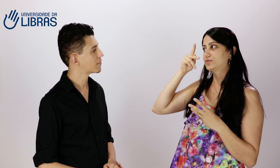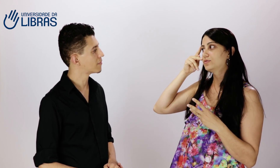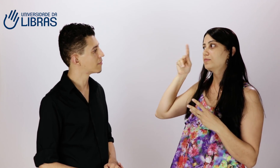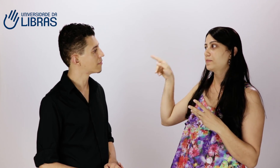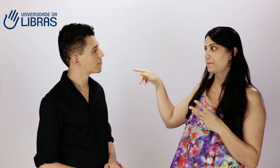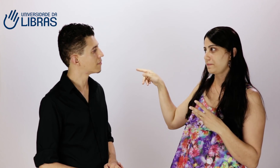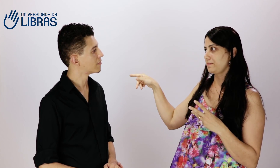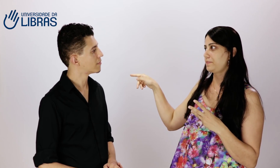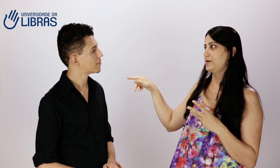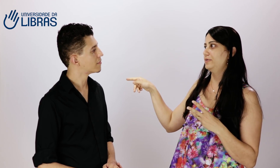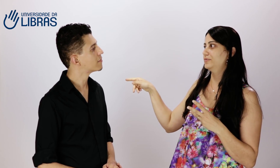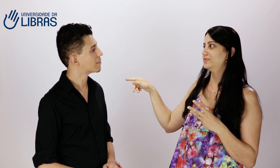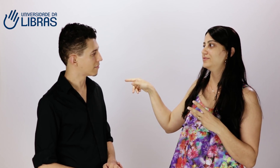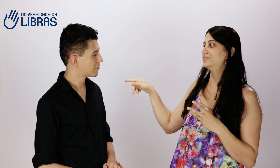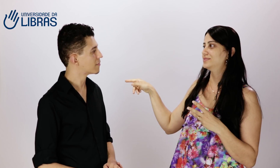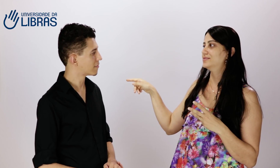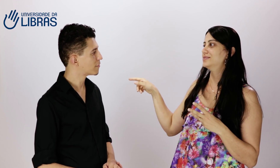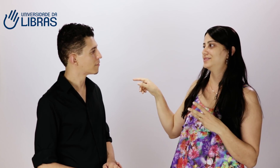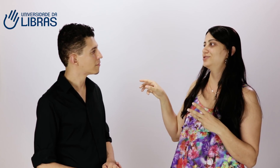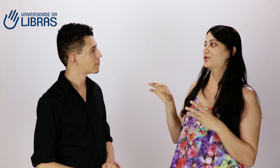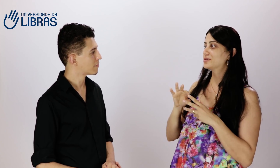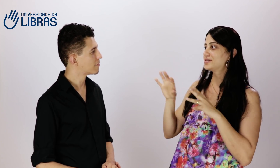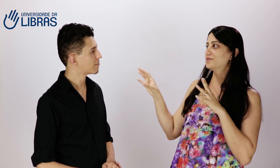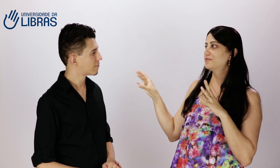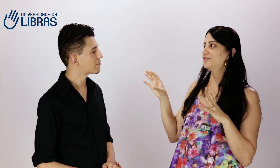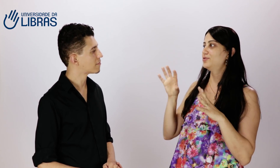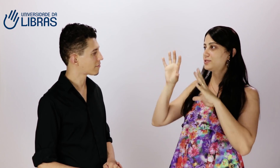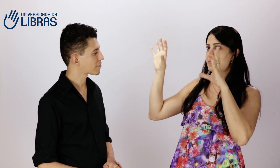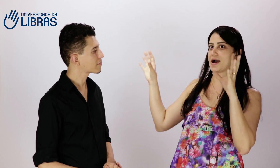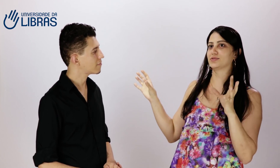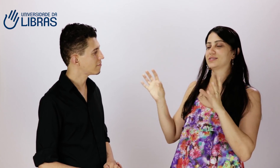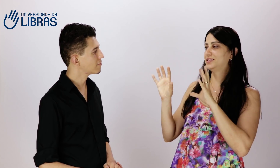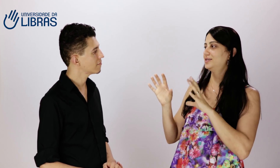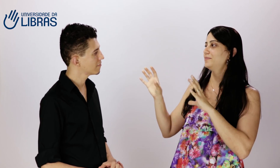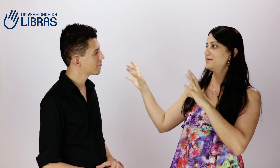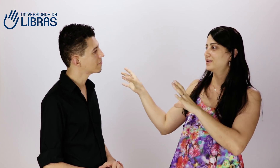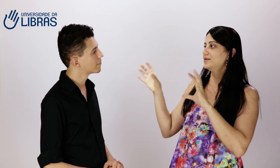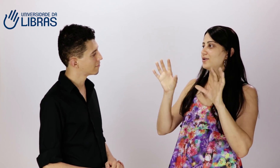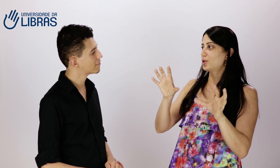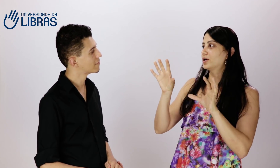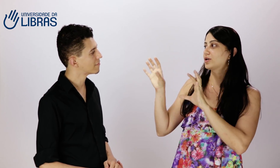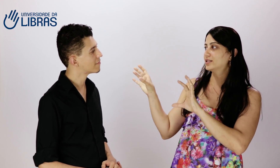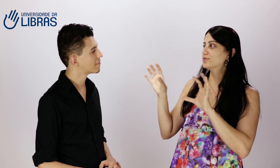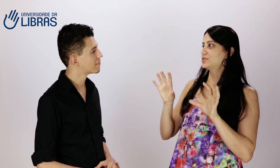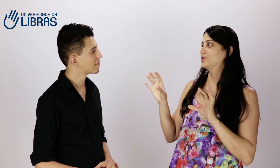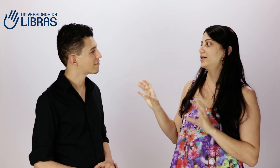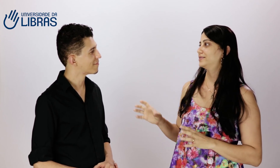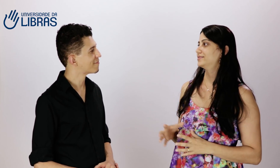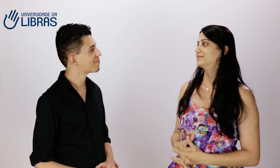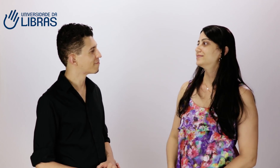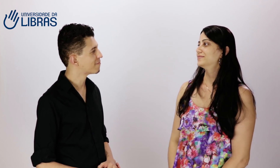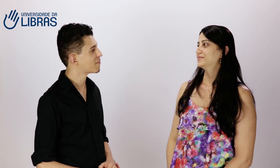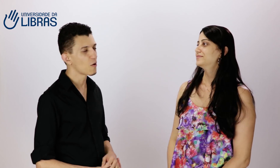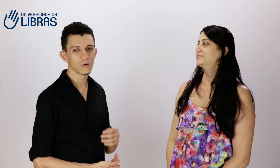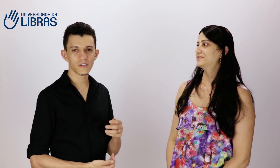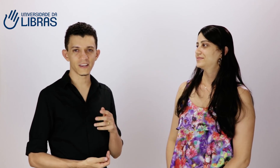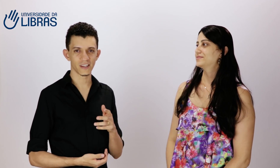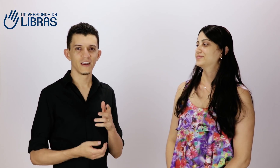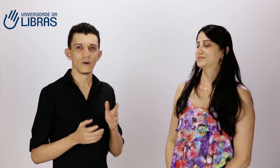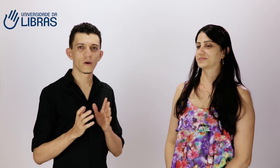faço Paulo. Eu já consigo ver no espaço assim, colocando cada um no seu lugar. Ou seja, o que